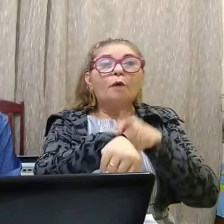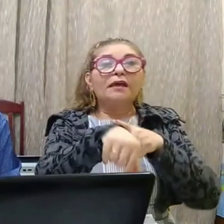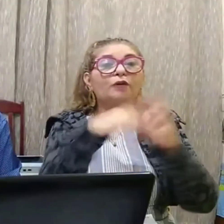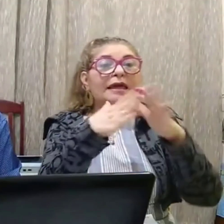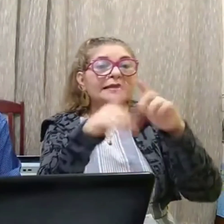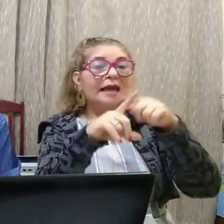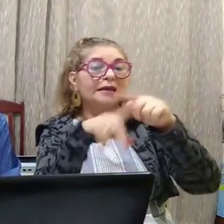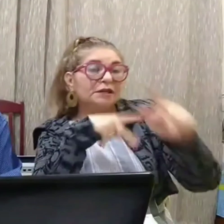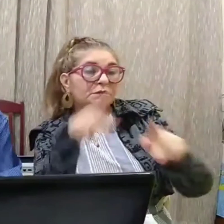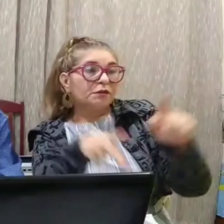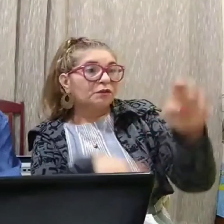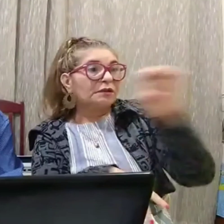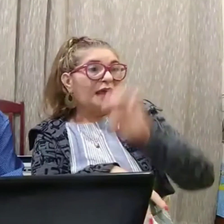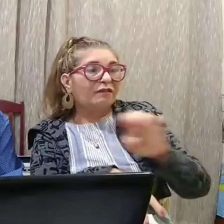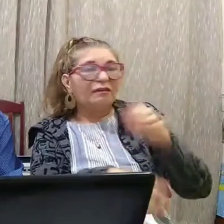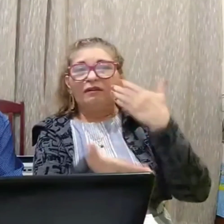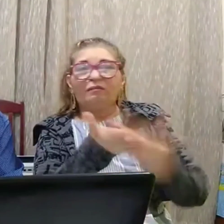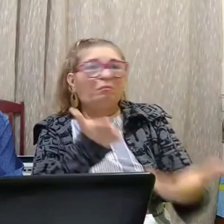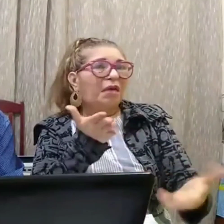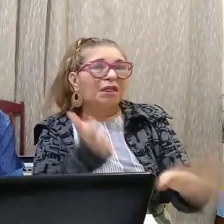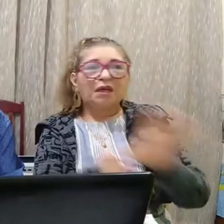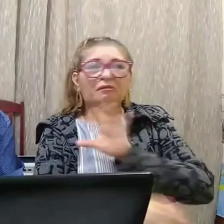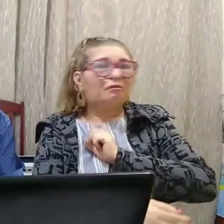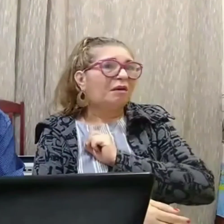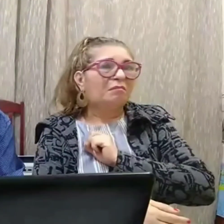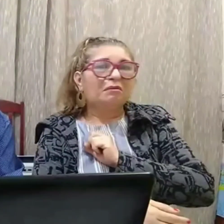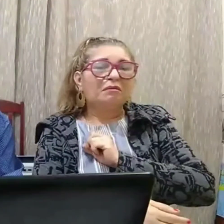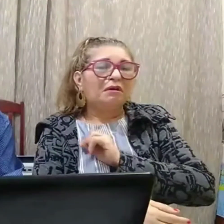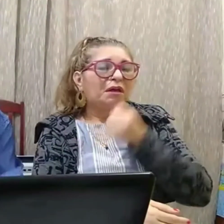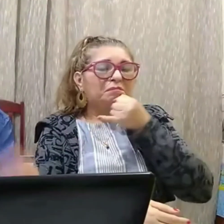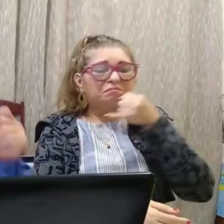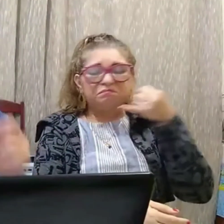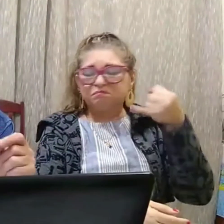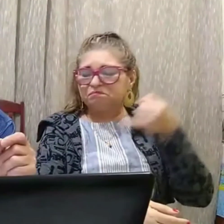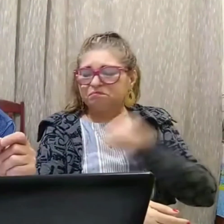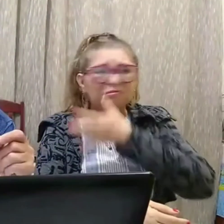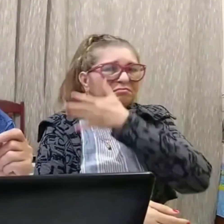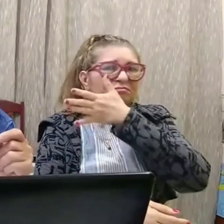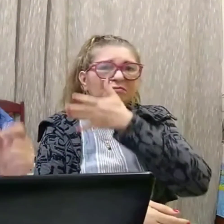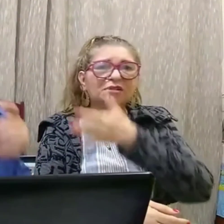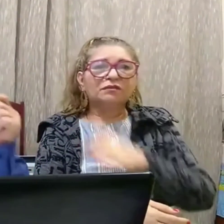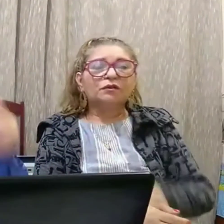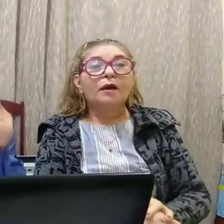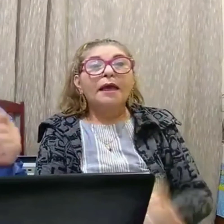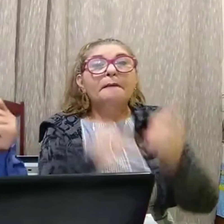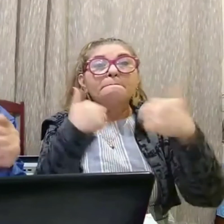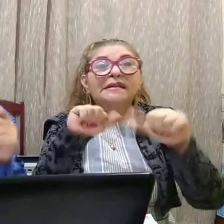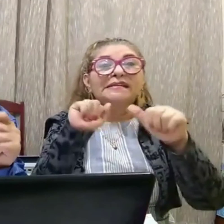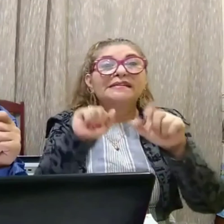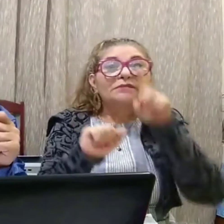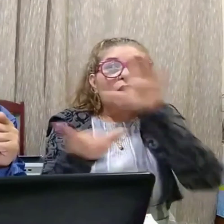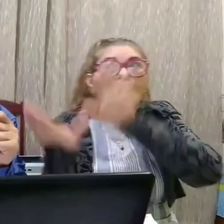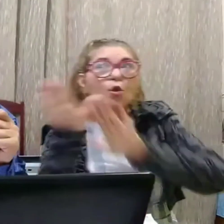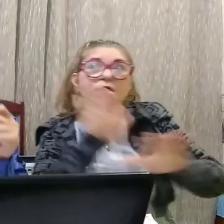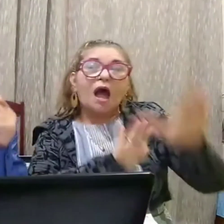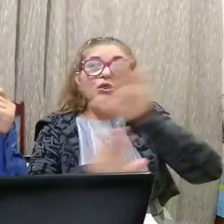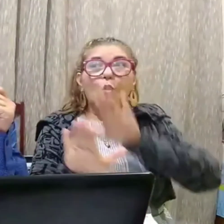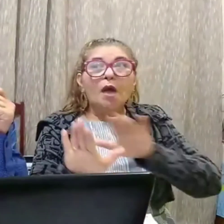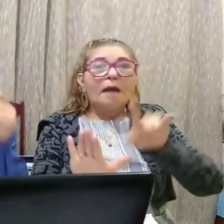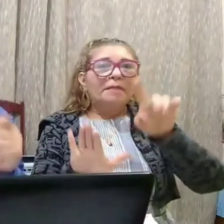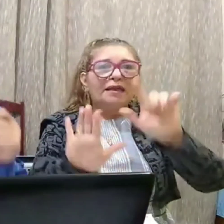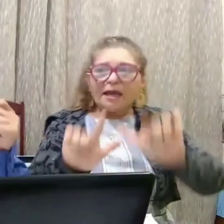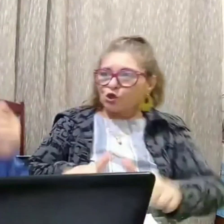igreja perdeu a motivação do amor e perdeu então o primeiro amor. Cuidado, para que as lutas desta vida não